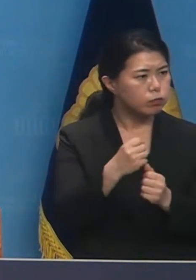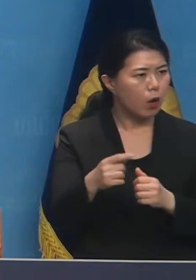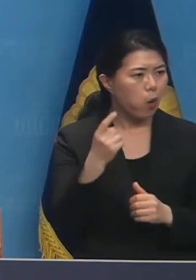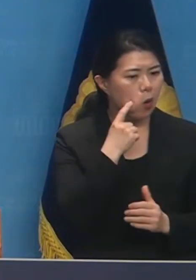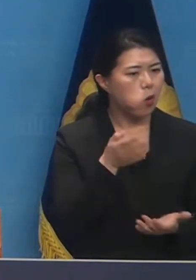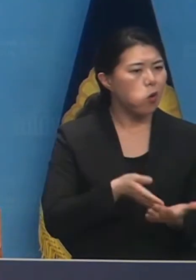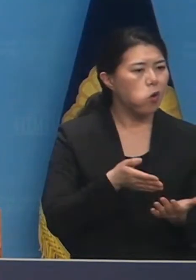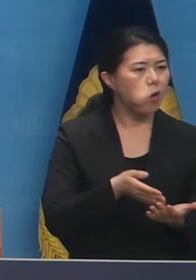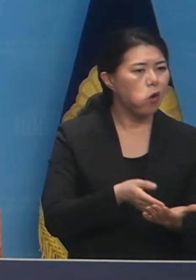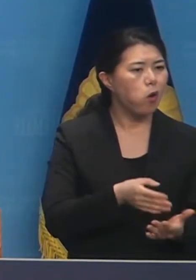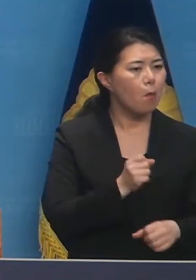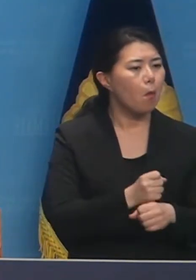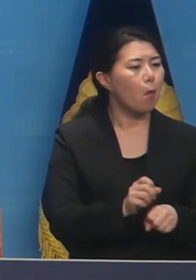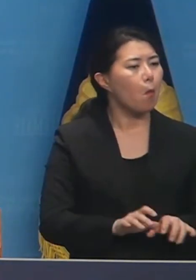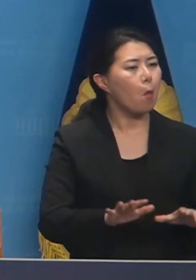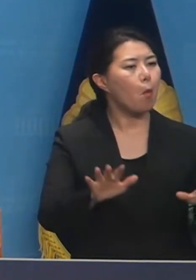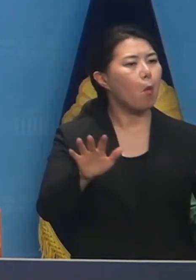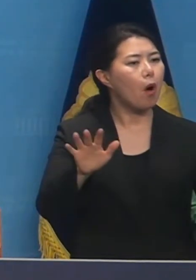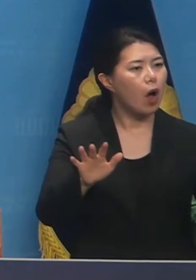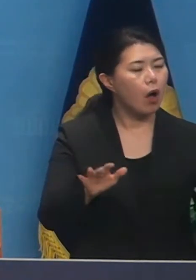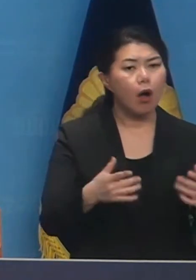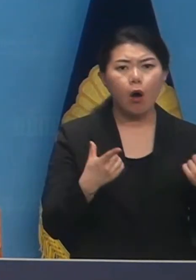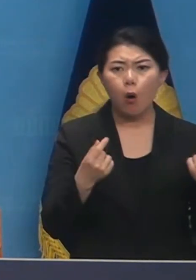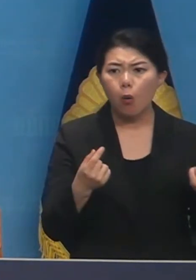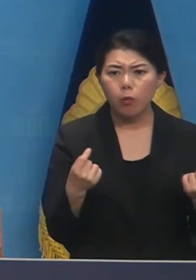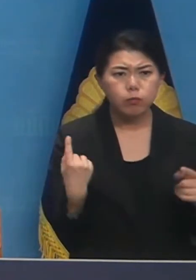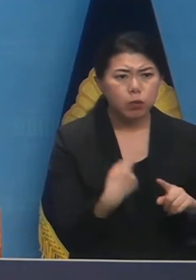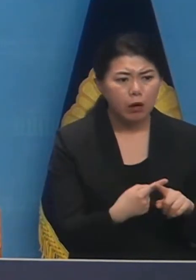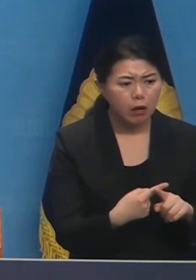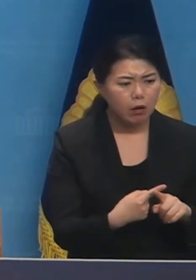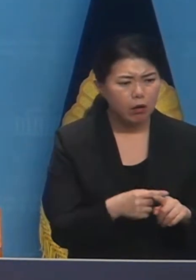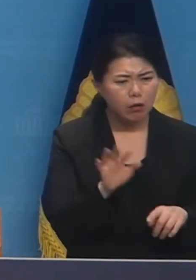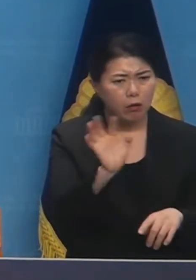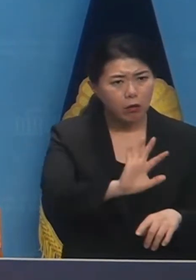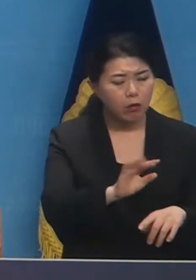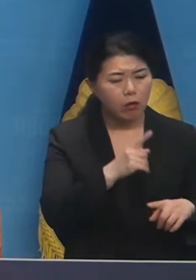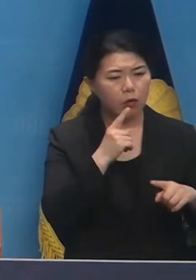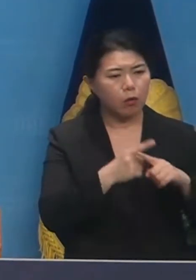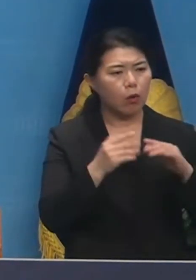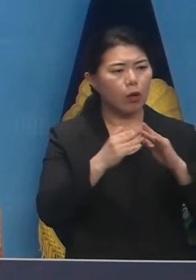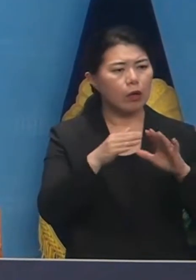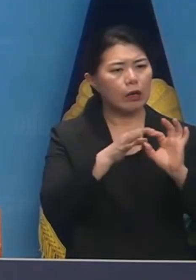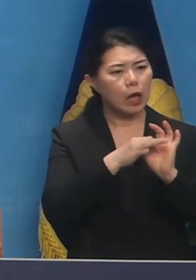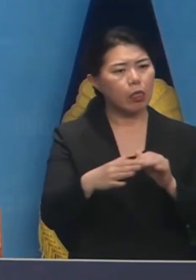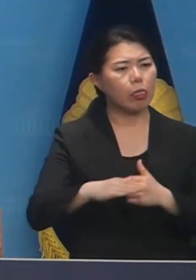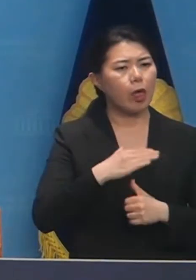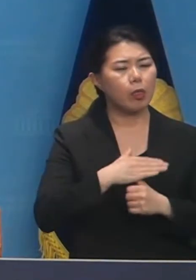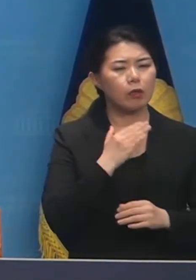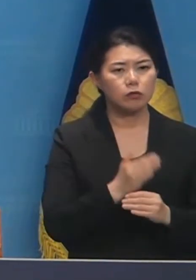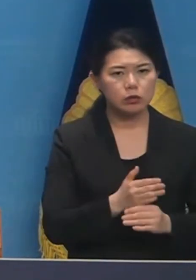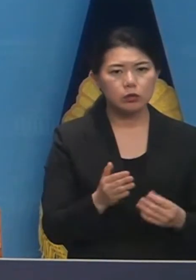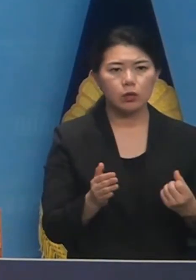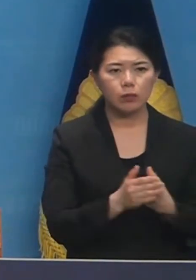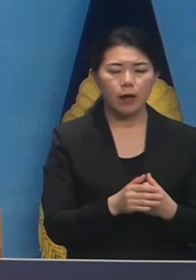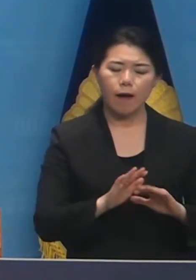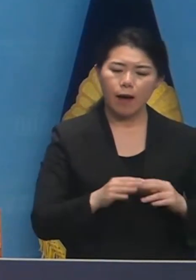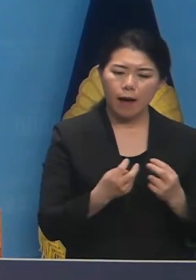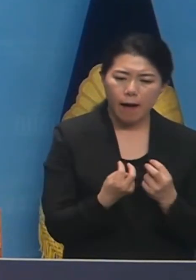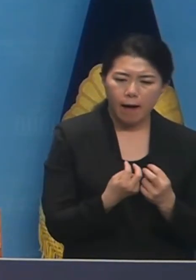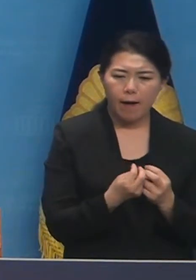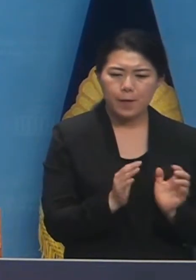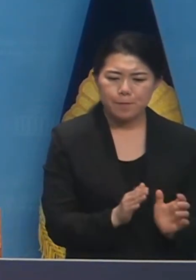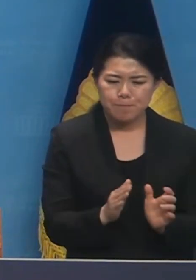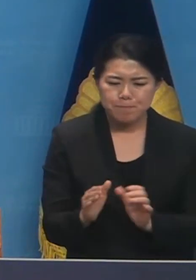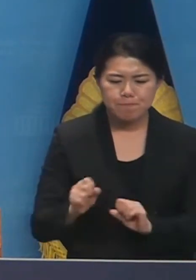가짜뉴스 진원지로 오도가 되어 있고 한국교회가 계속 공격을 당하고 있는 상황에서 자구책으로